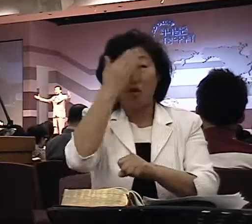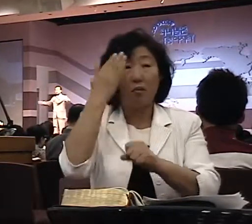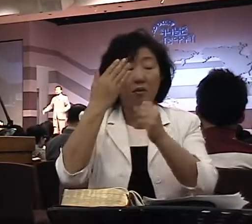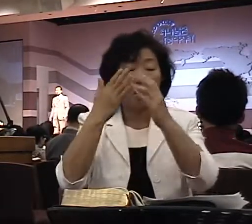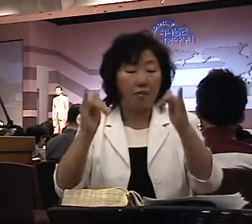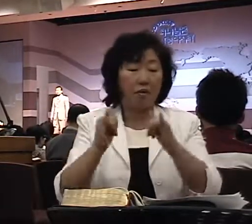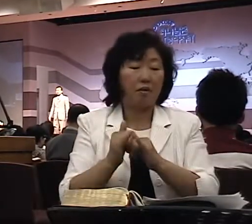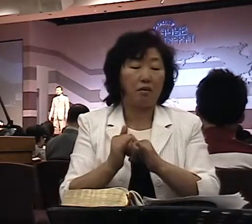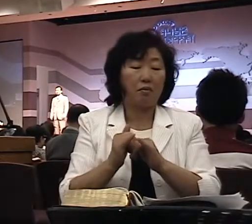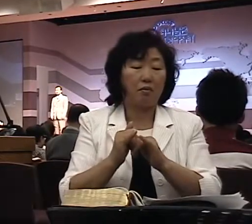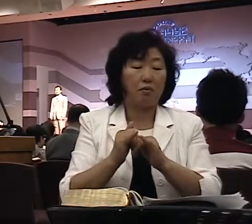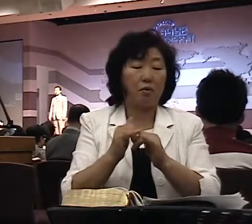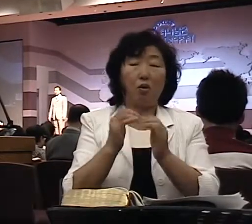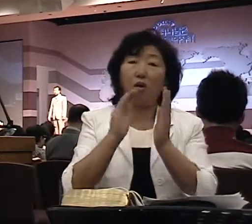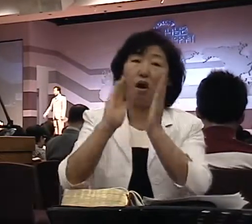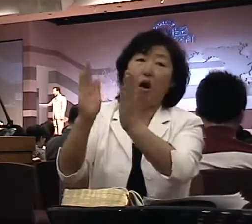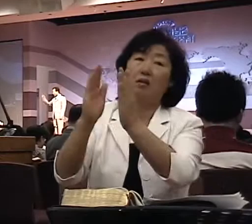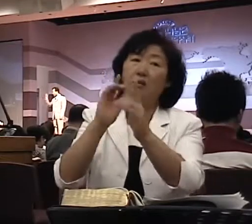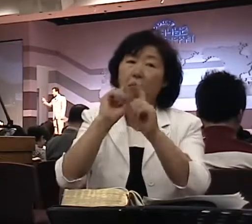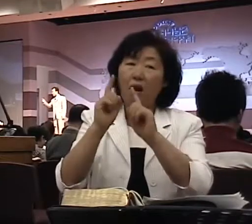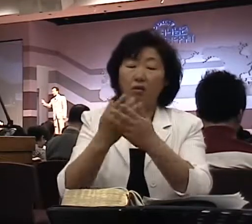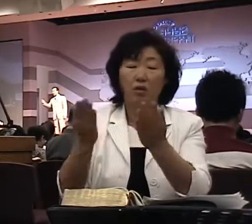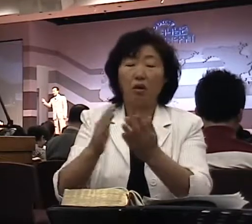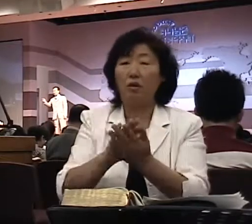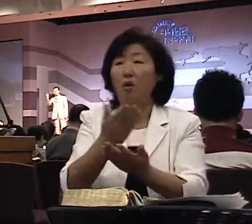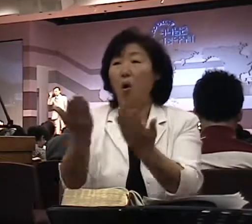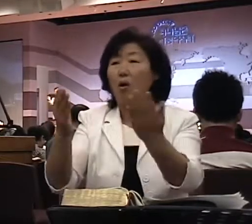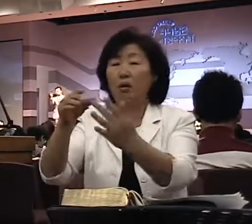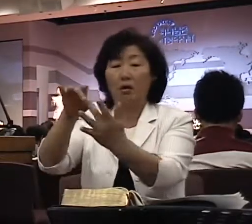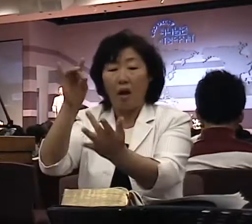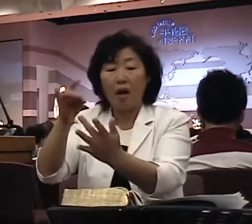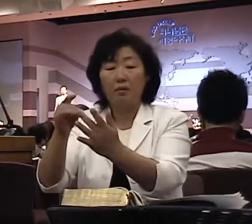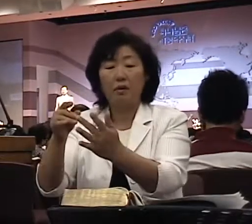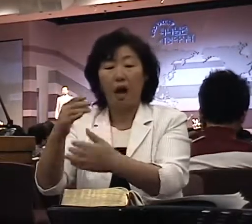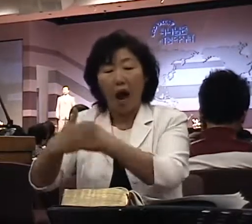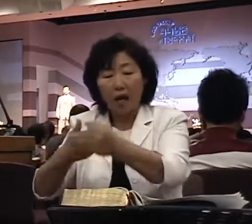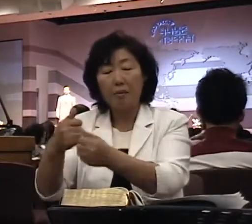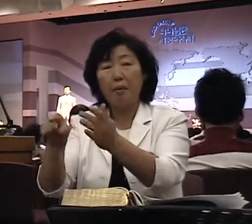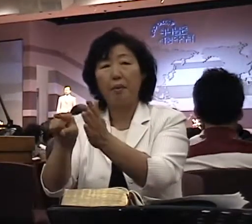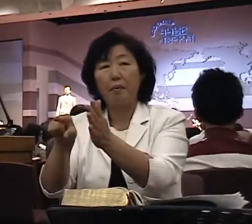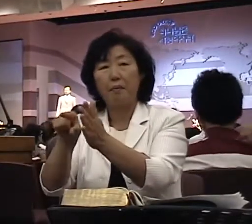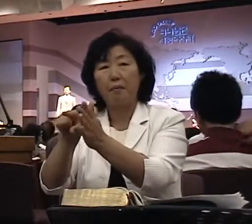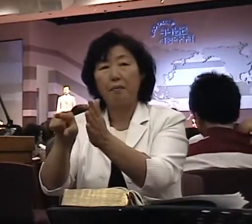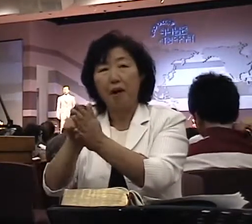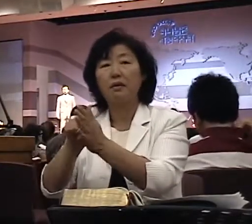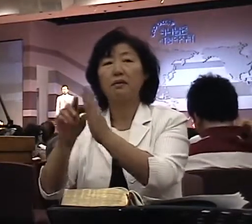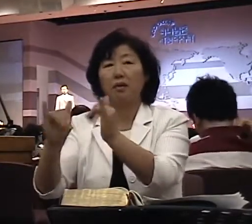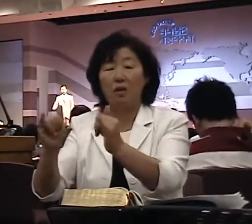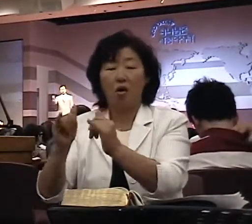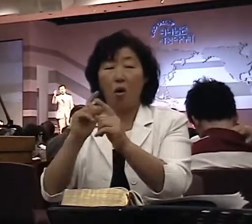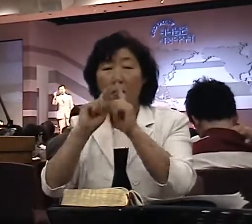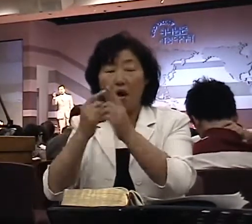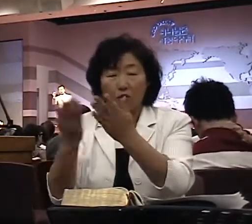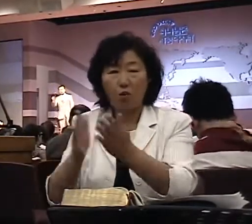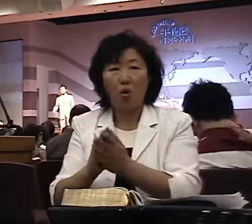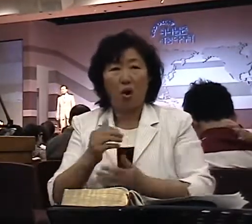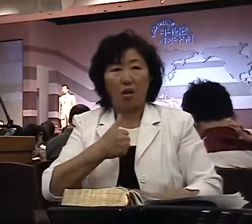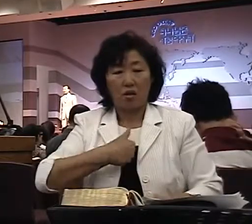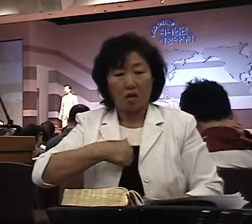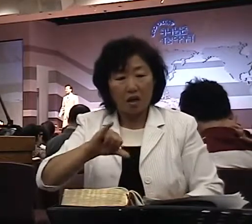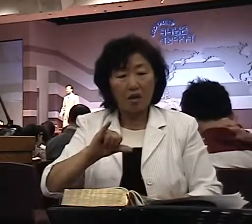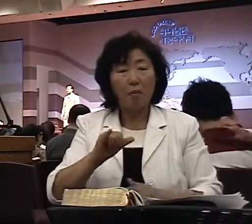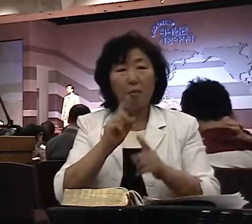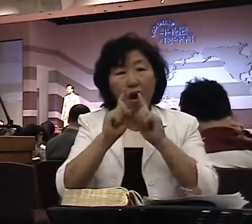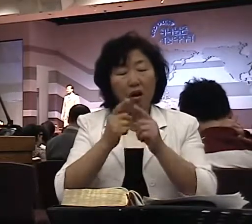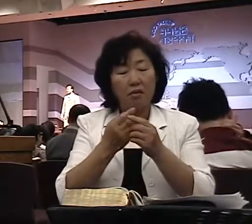젊은이들을 향해 말씀하십니다. 너희는 택함받은 하나님의 백성들이라고 말씀하십니다. 우리 자녀들에게